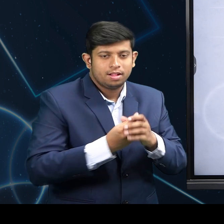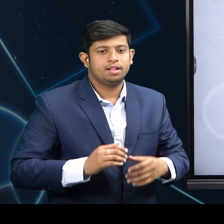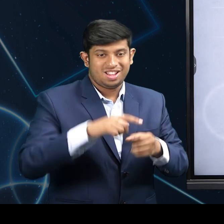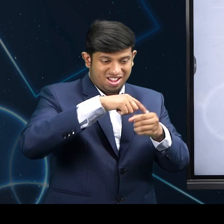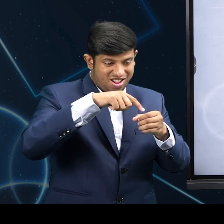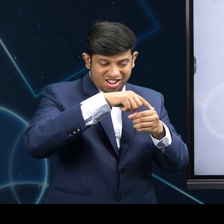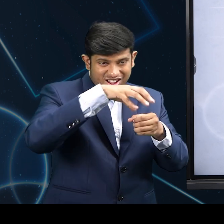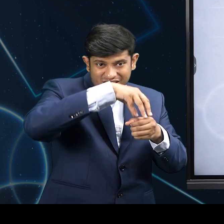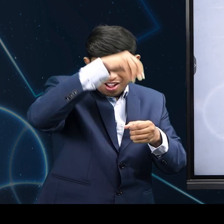ಸಂಪುಟ.